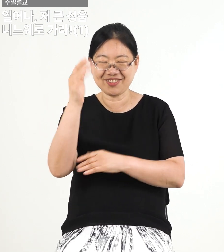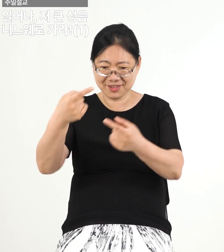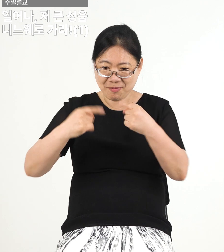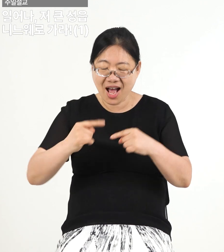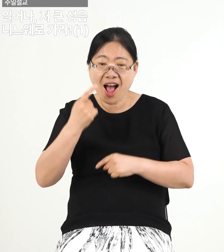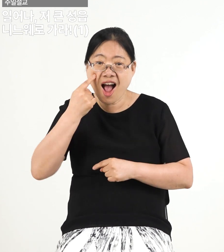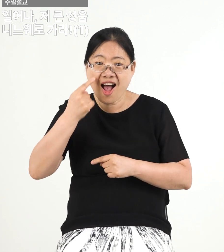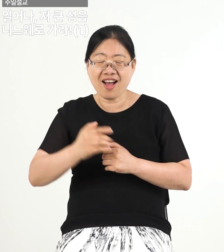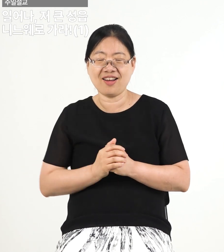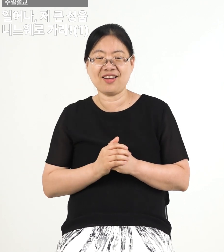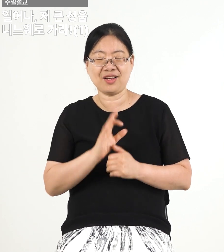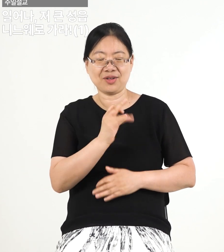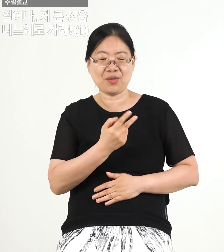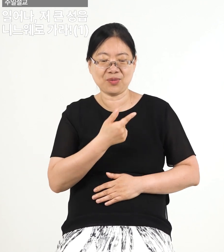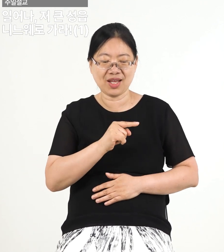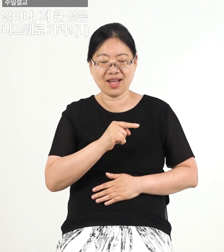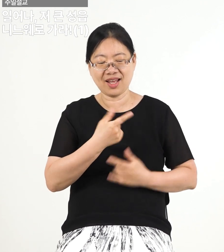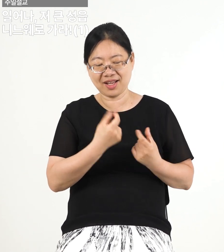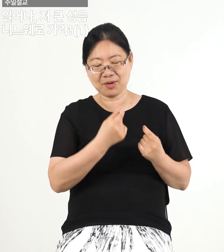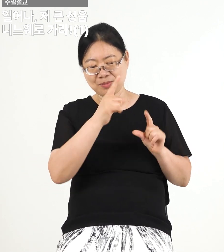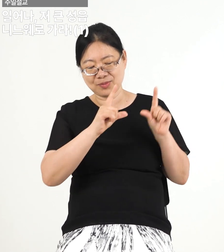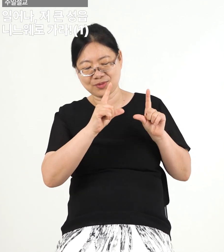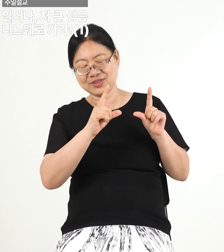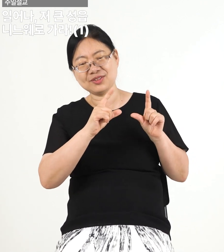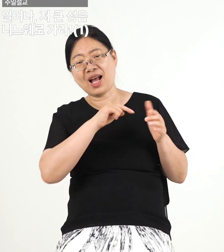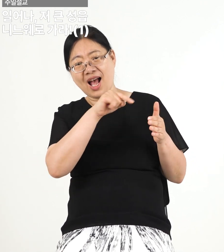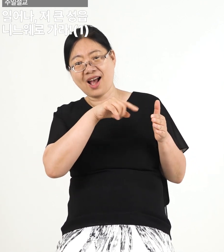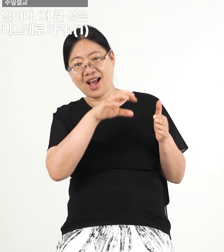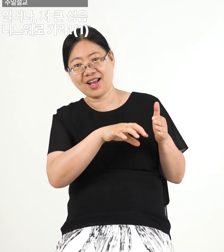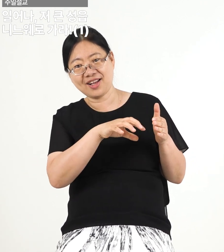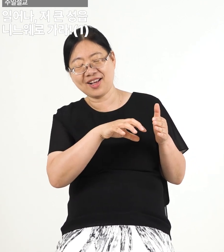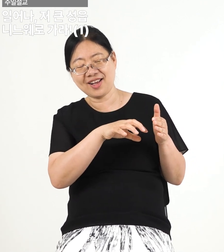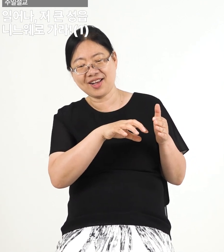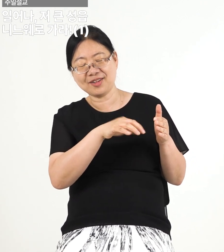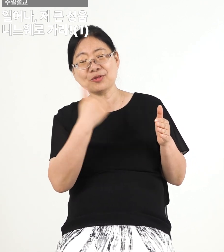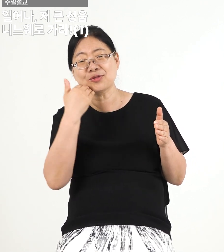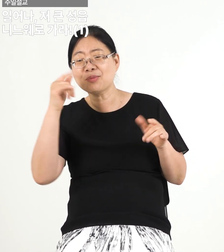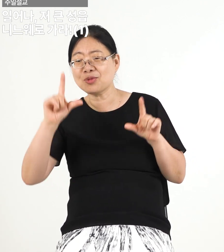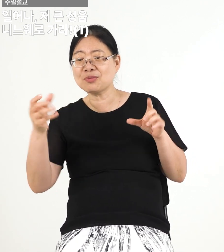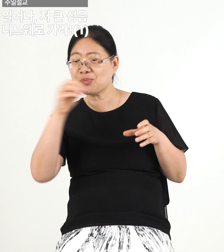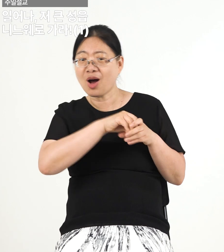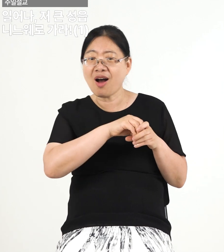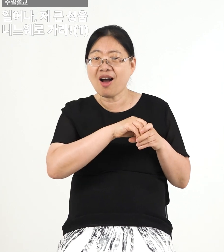이 요나의 이런 모습 속에는 누구의 모습이 있는 거예요?